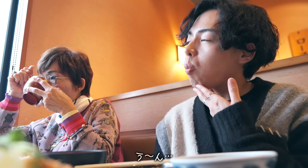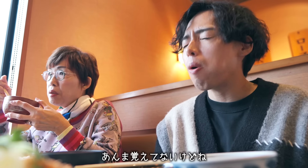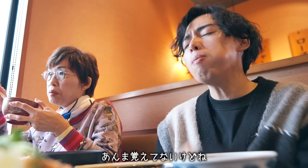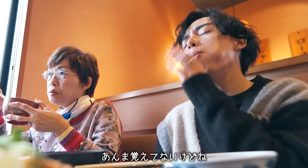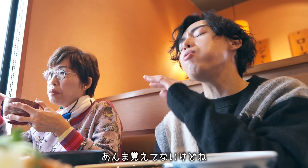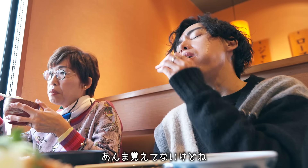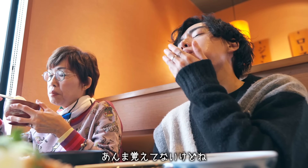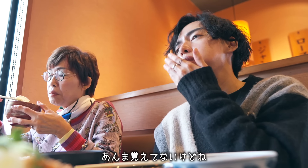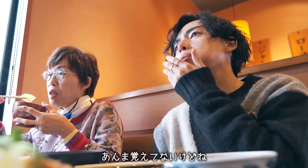とか、誰だよとか、誰だよとか、誰